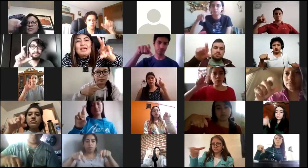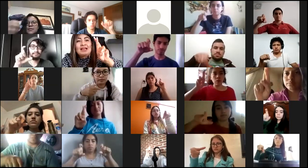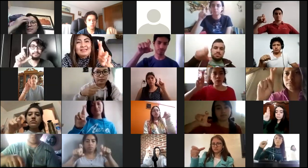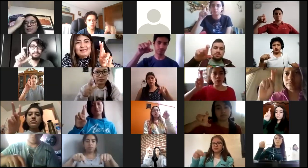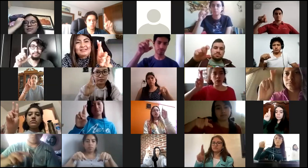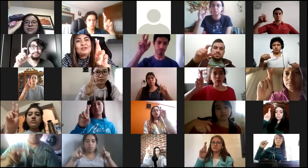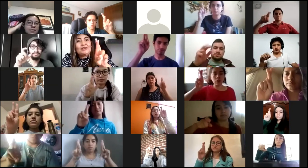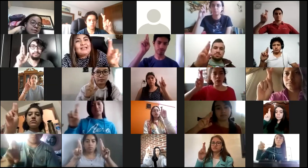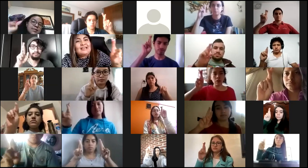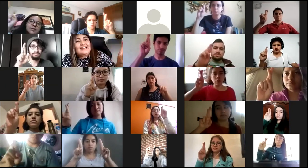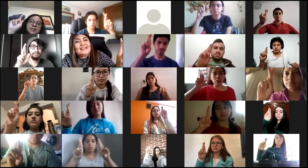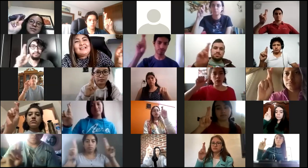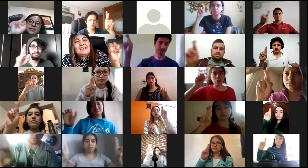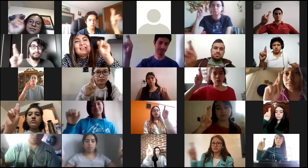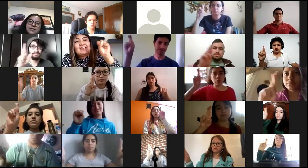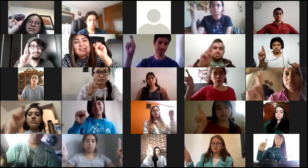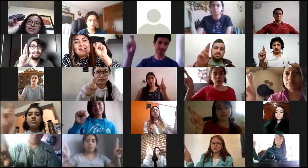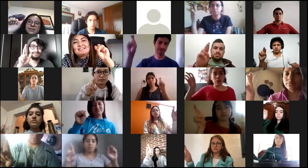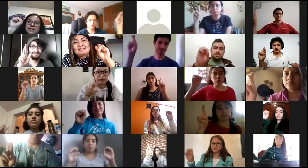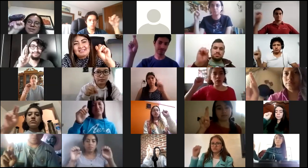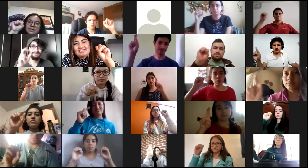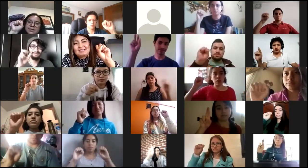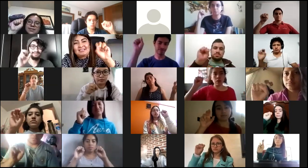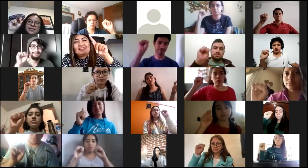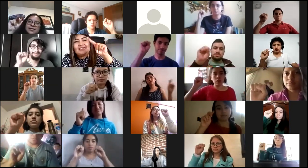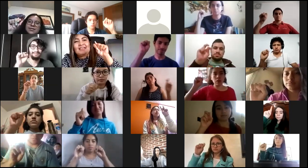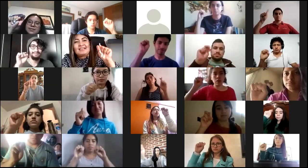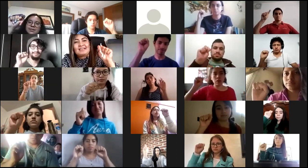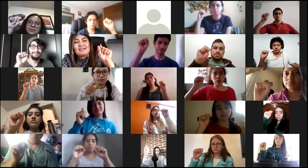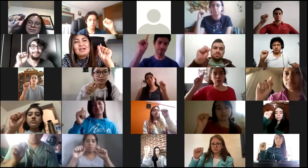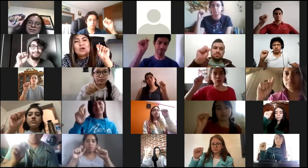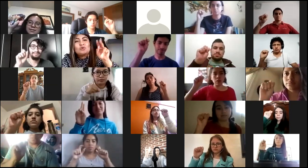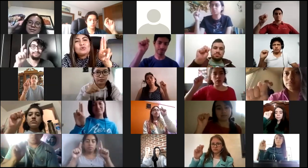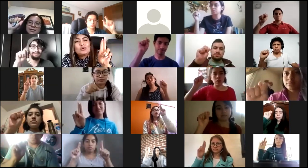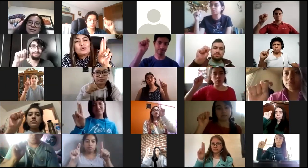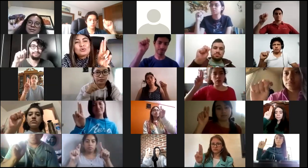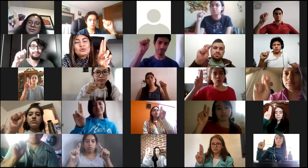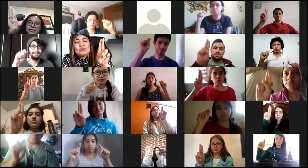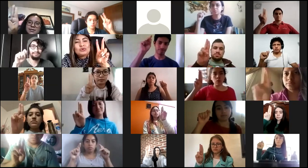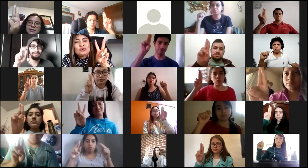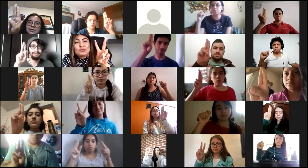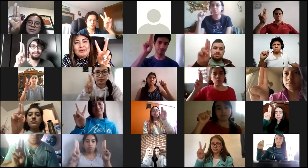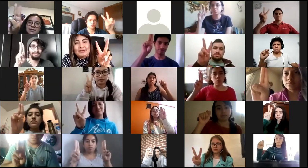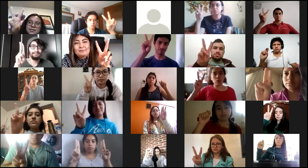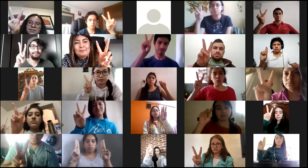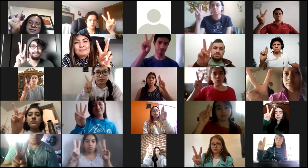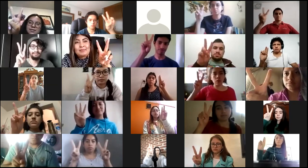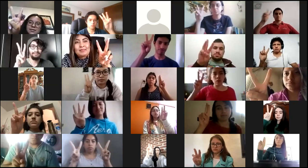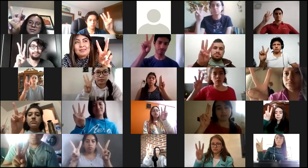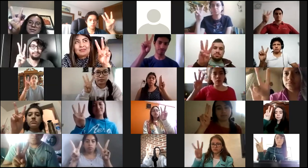R, R, S, T, U, V,